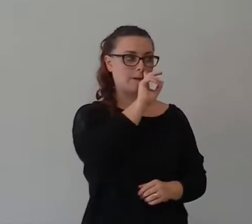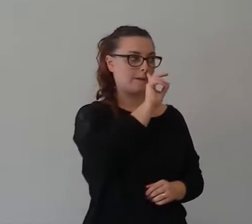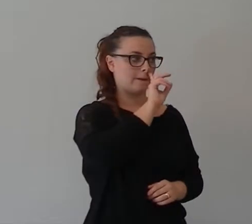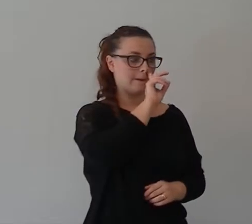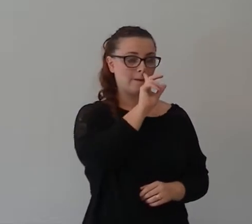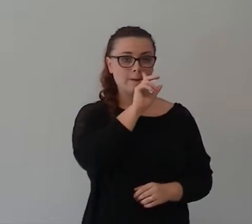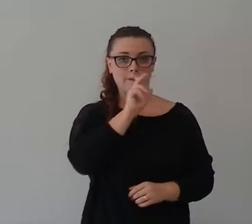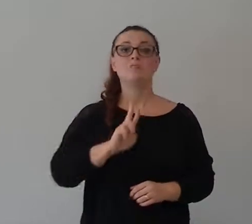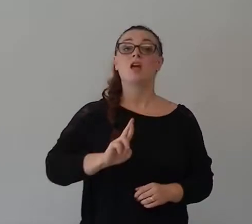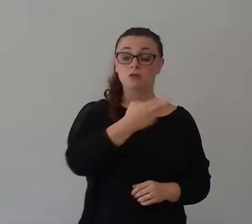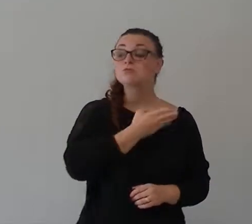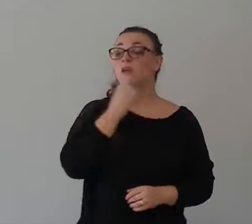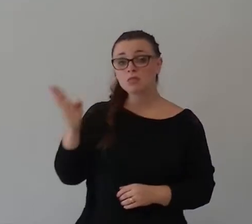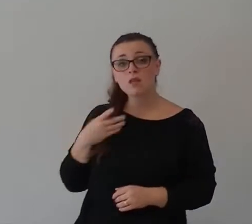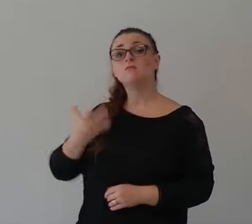andava a prendere l'acqua.